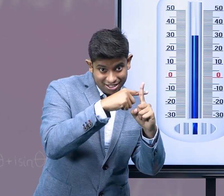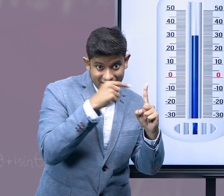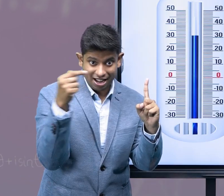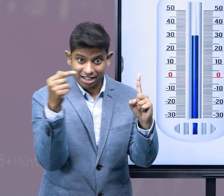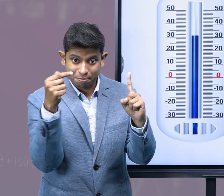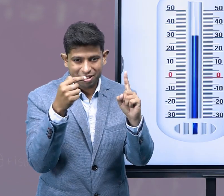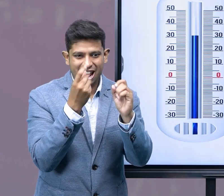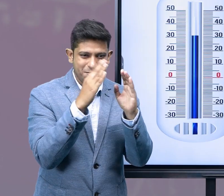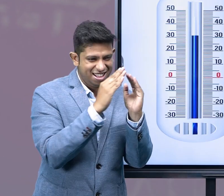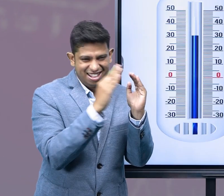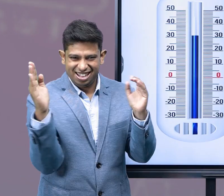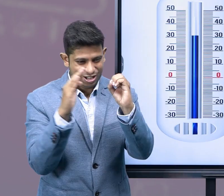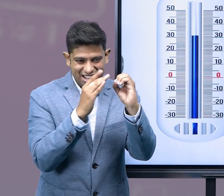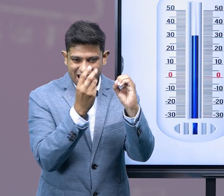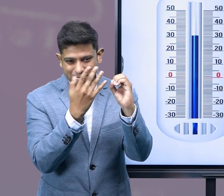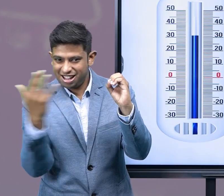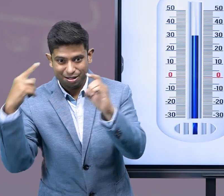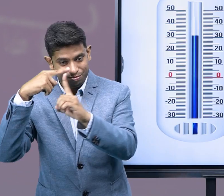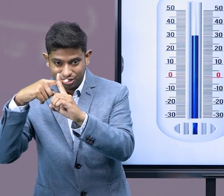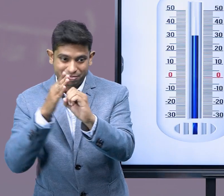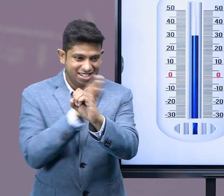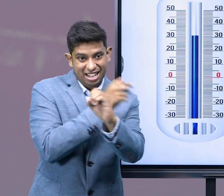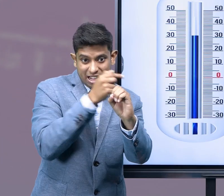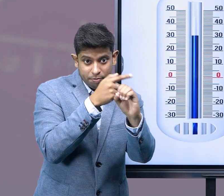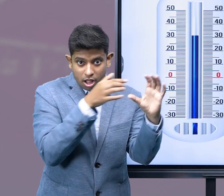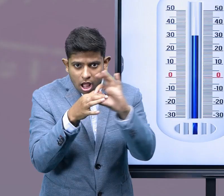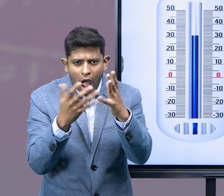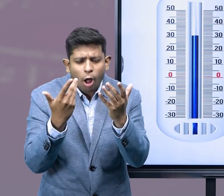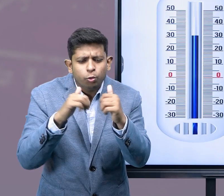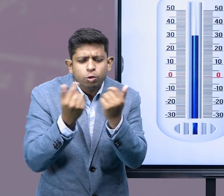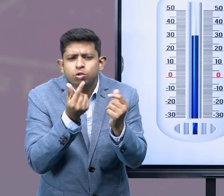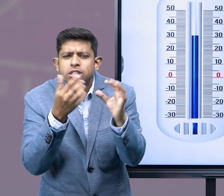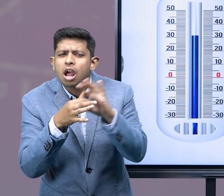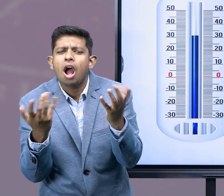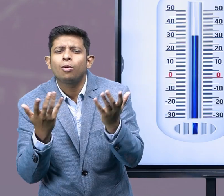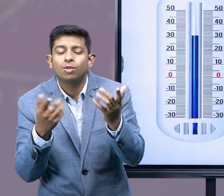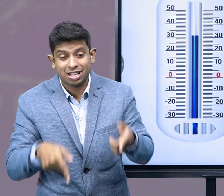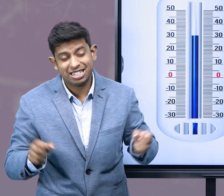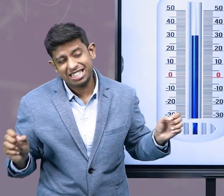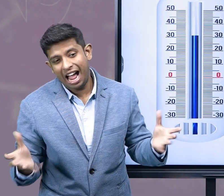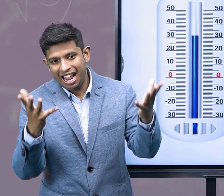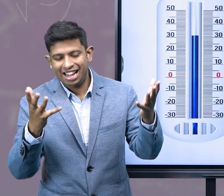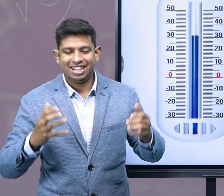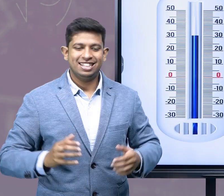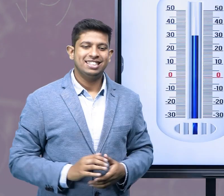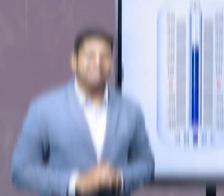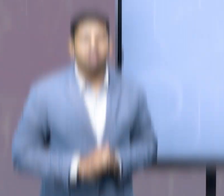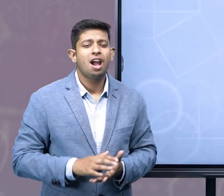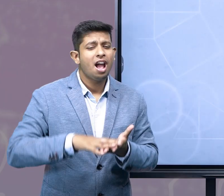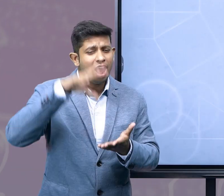का उपयोग करके यह सीखेंगे कि उन्हें जोड़ना और घटाना कैसे किया जाता है। तो चलिए शुरू